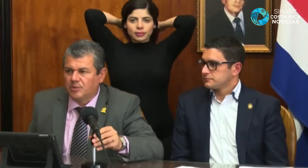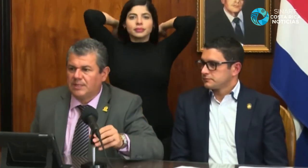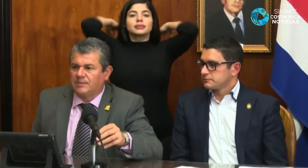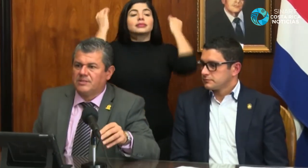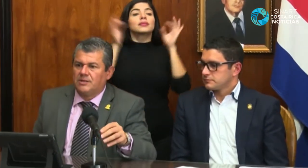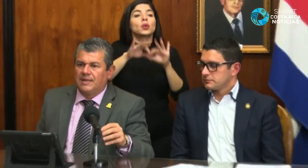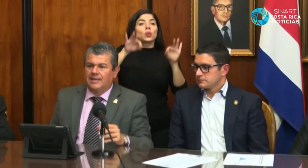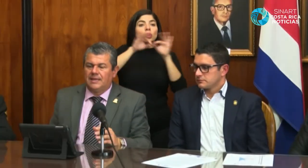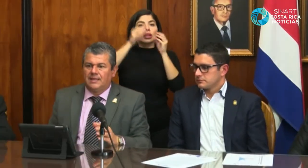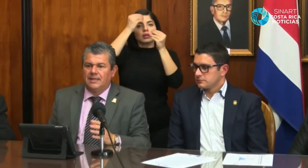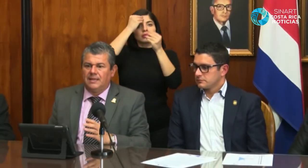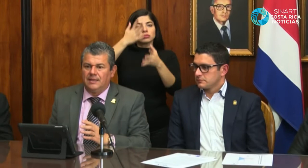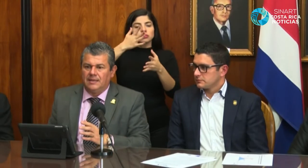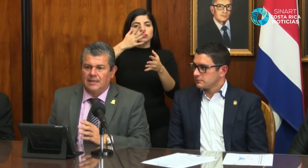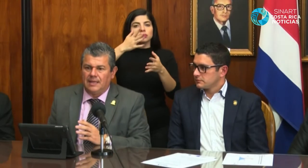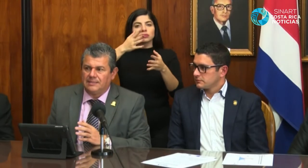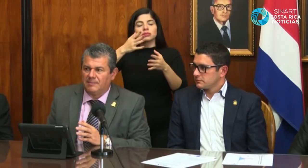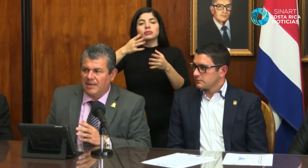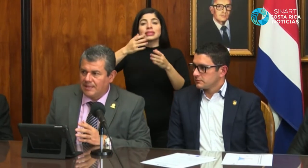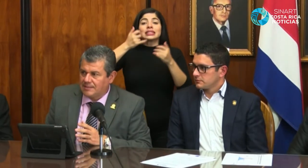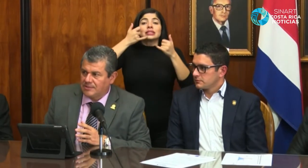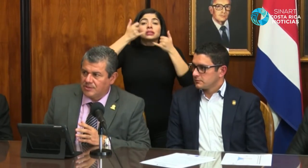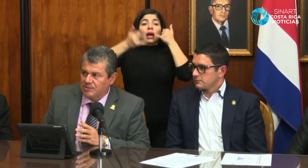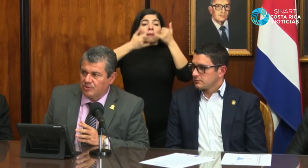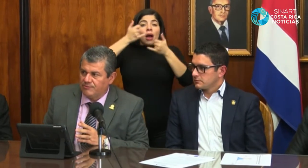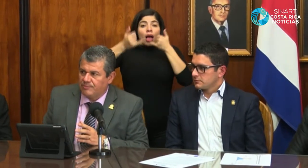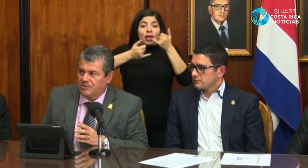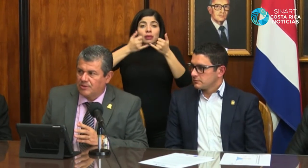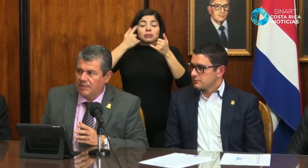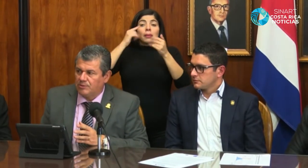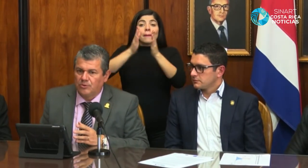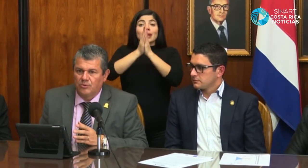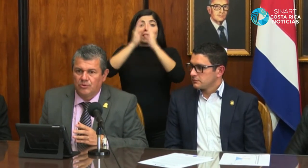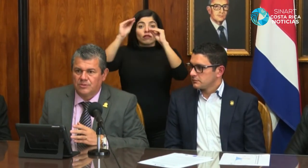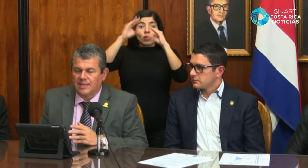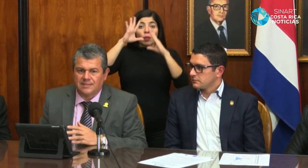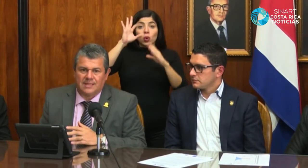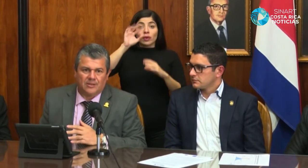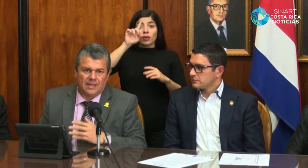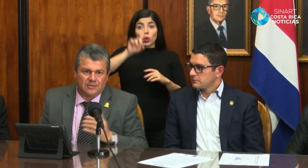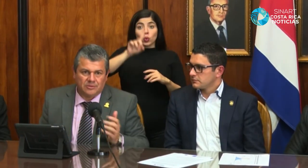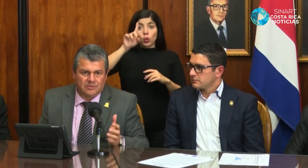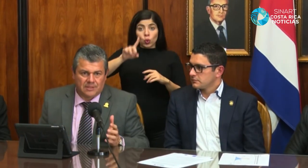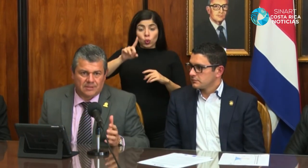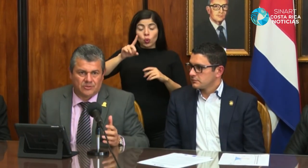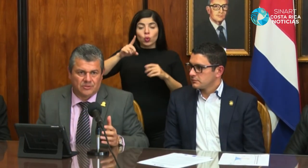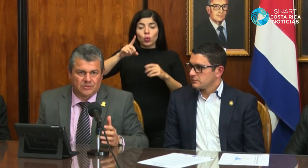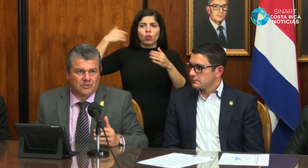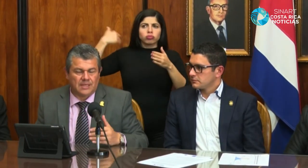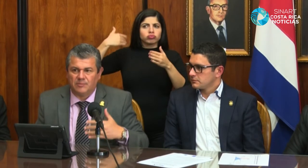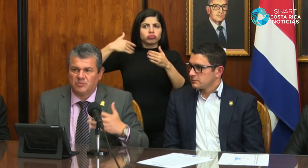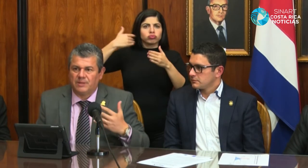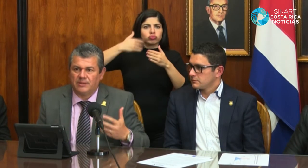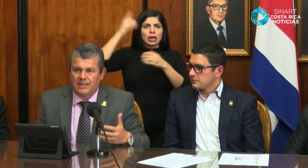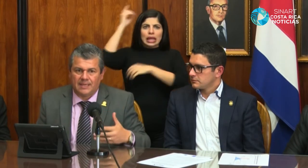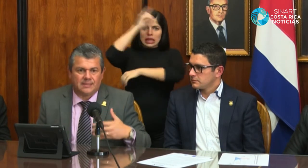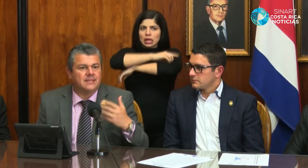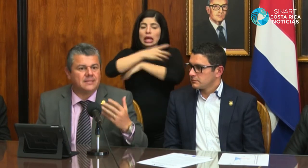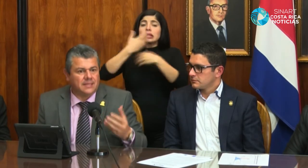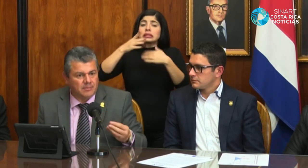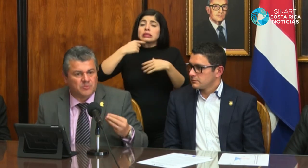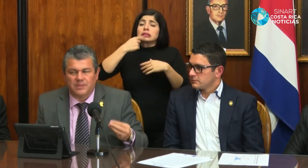Es importante mencionar que las llamadas de solicitud de información al 911 se han estado dando durante todos estos días. Le hemos pedido a